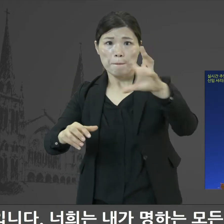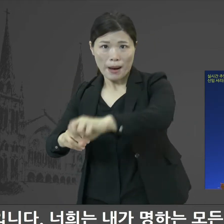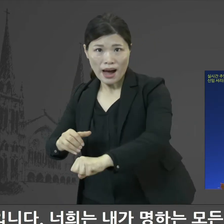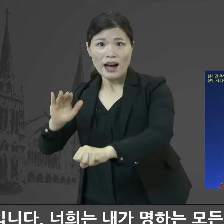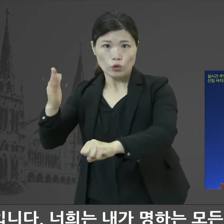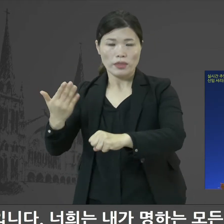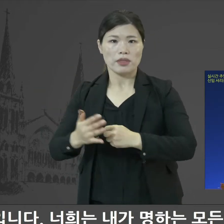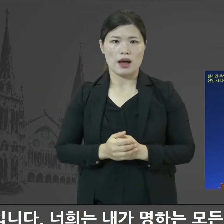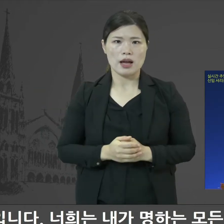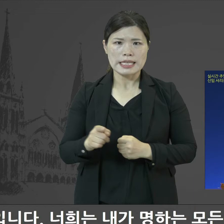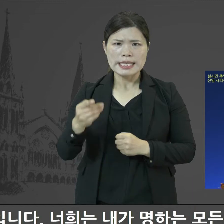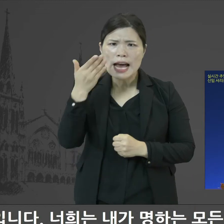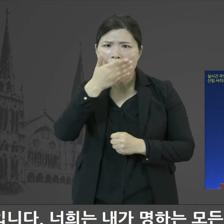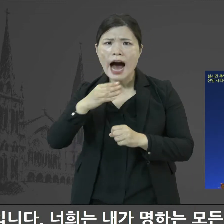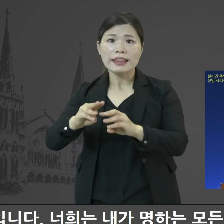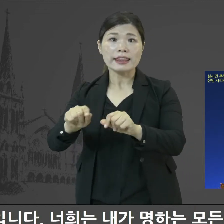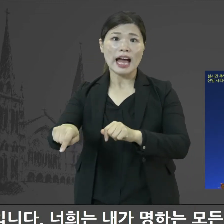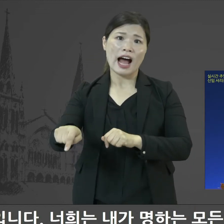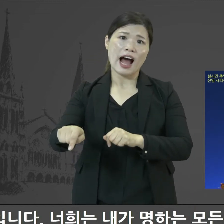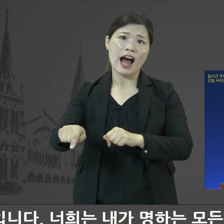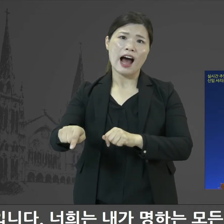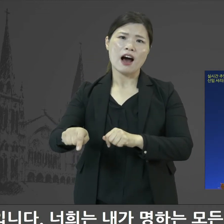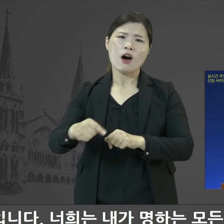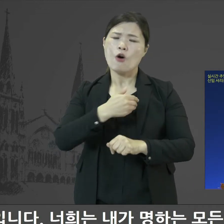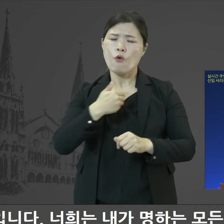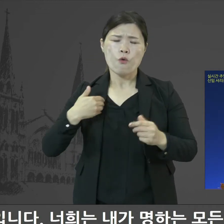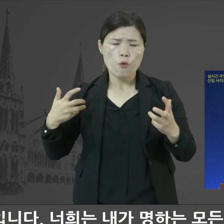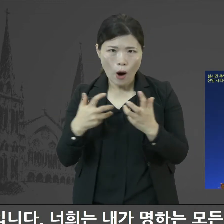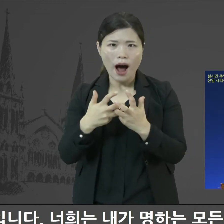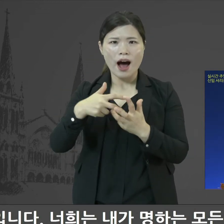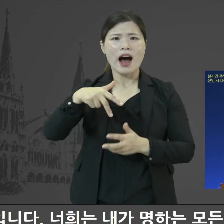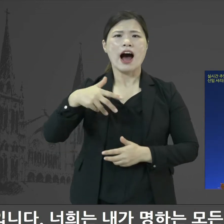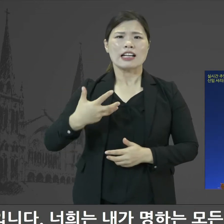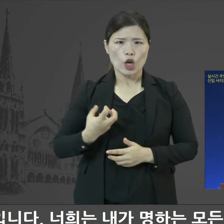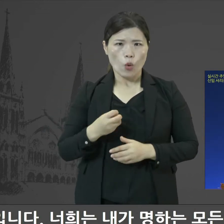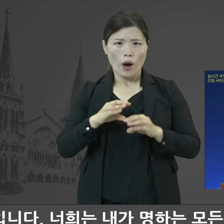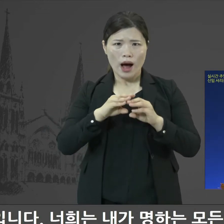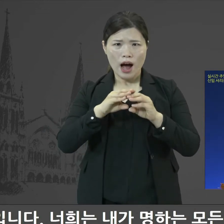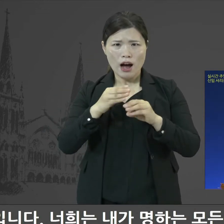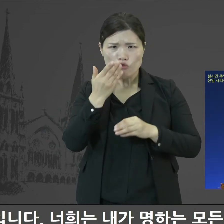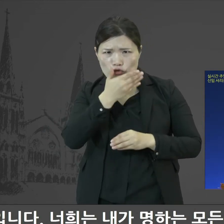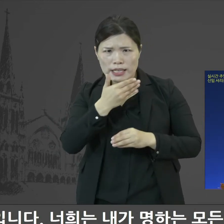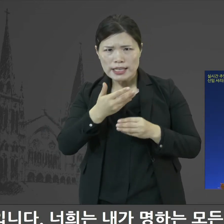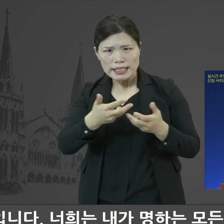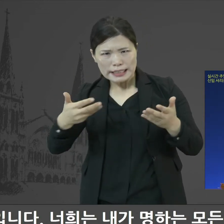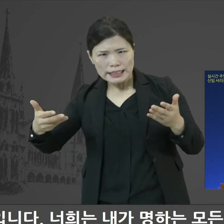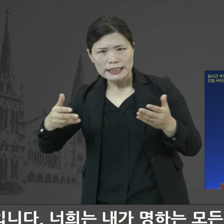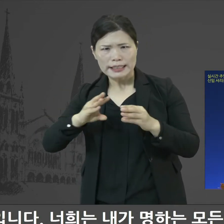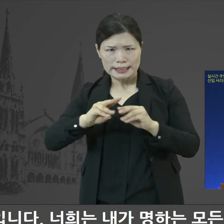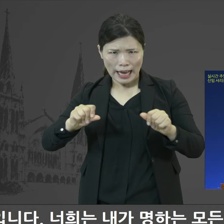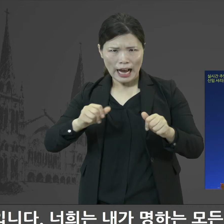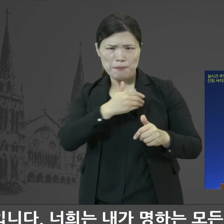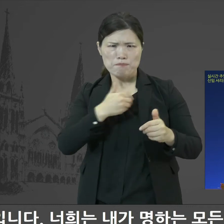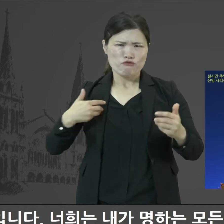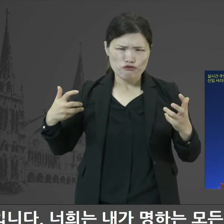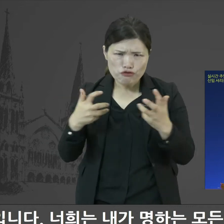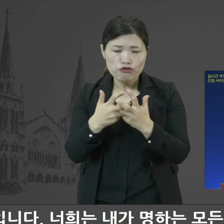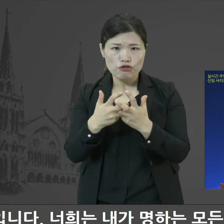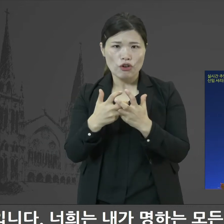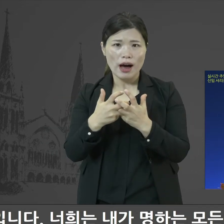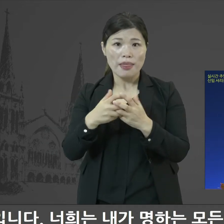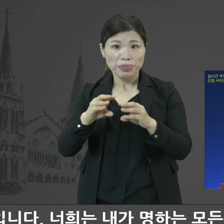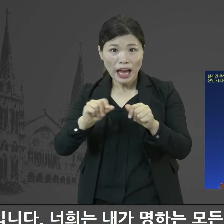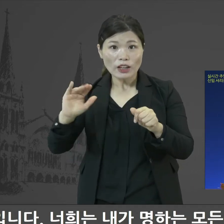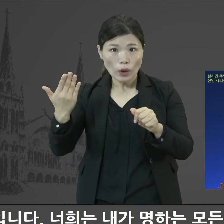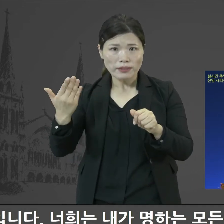그 땅은 젖과 꿀이 흐르는 땅인데 그 땅에서 너의 날이 장구하게 될 것이다.